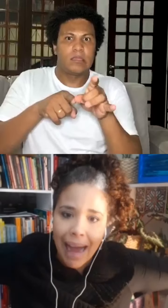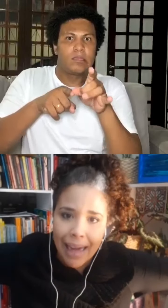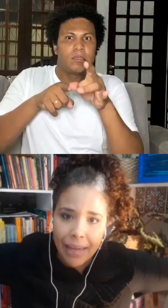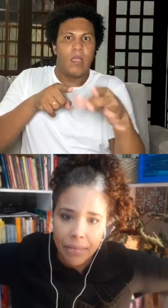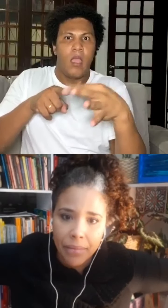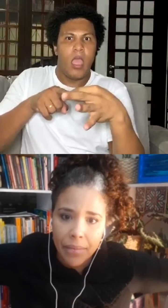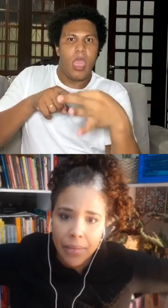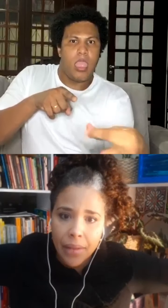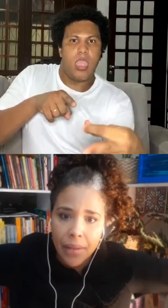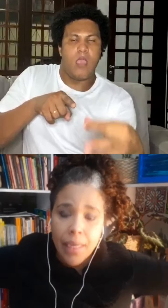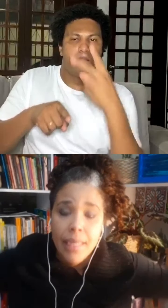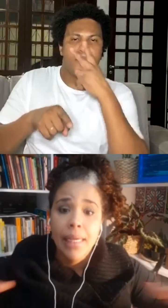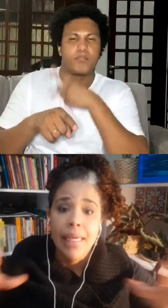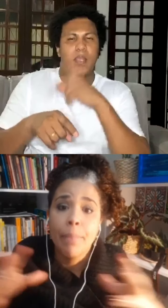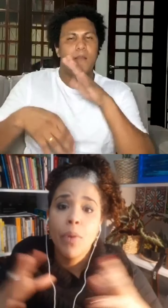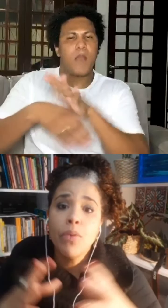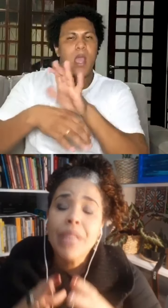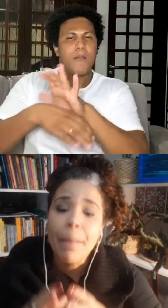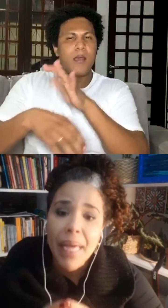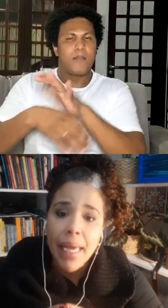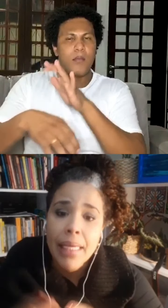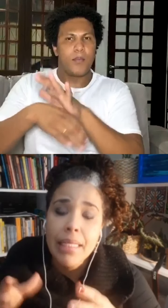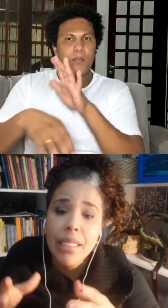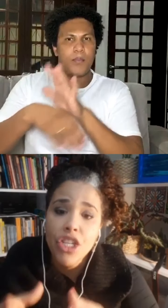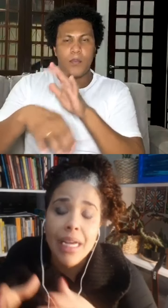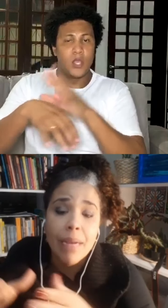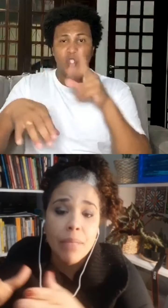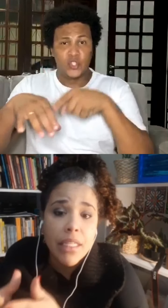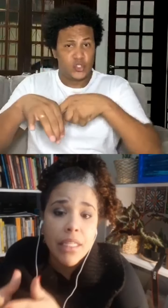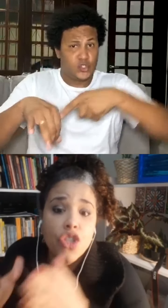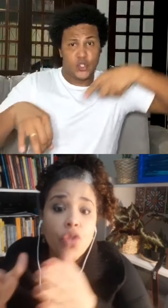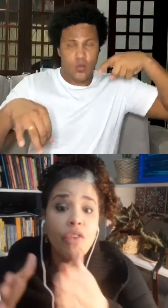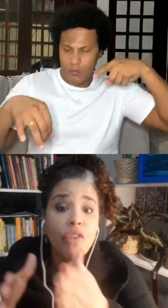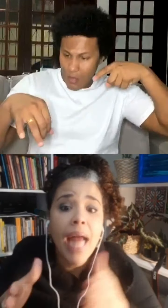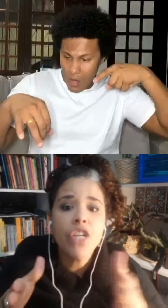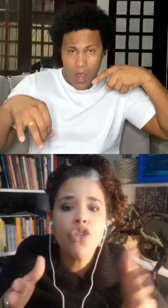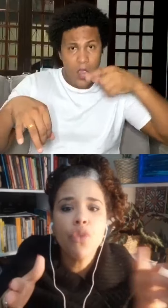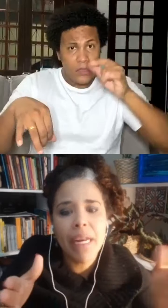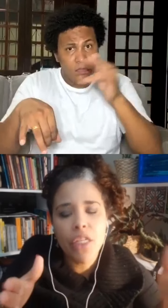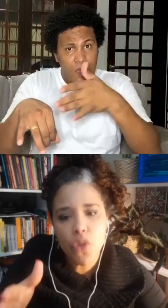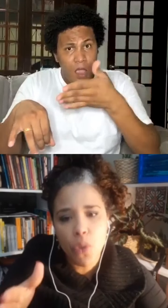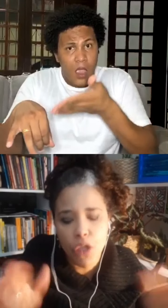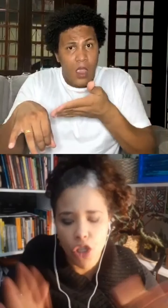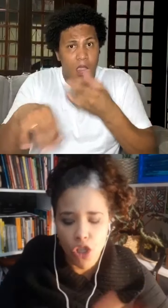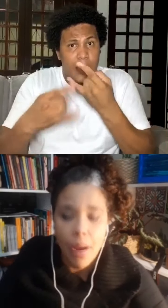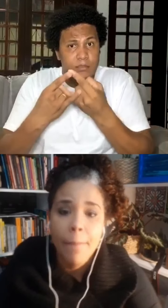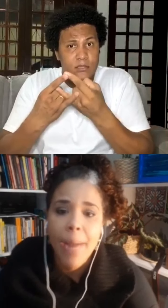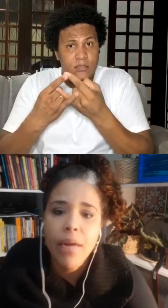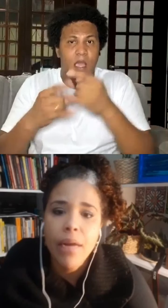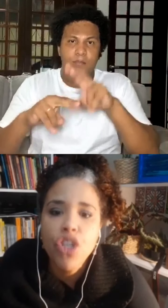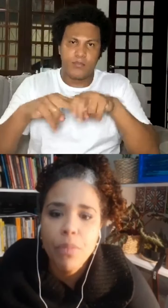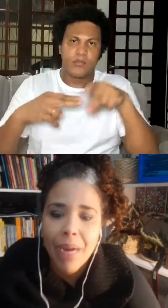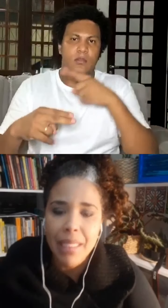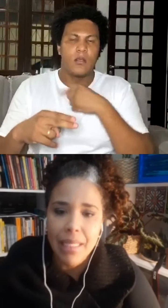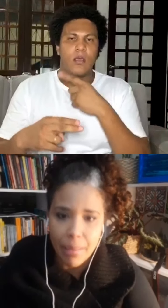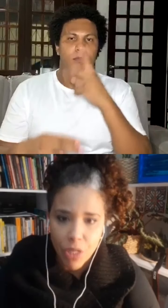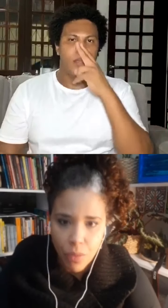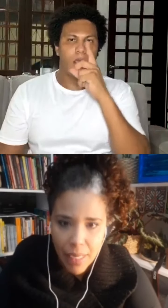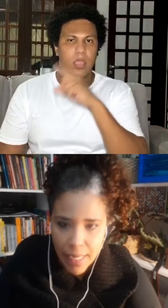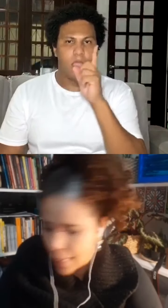larga. E é bom saber que existem camisinhas de várias numerações para o tipo